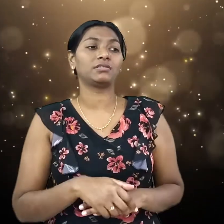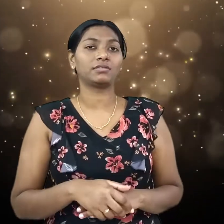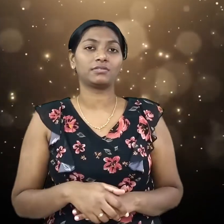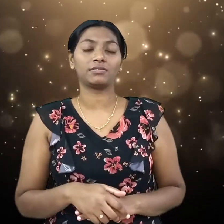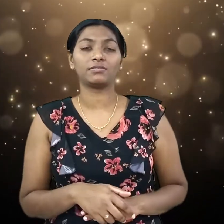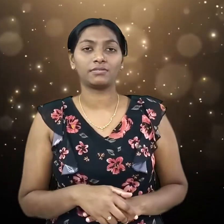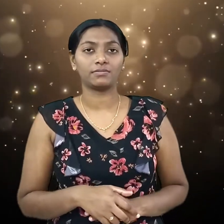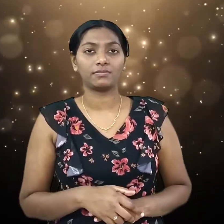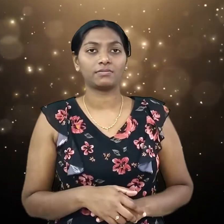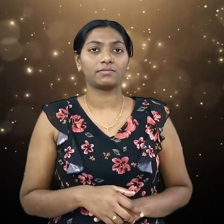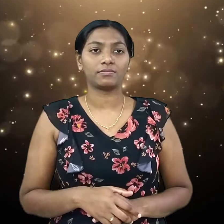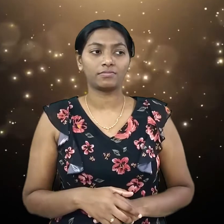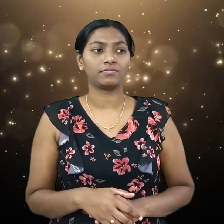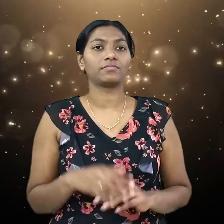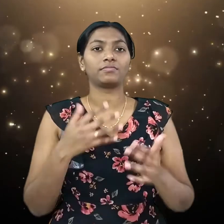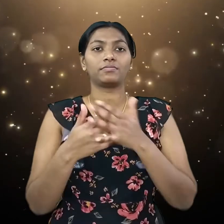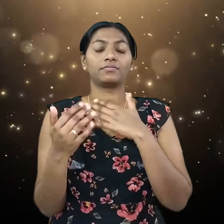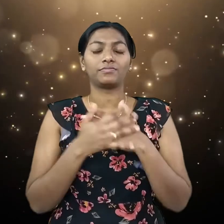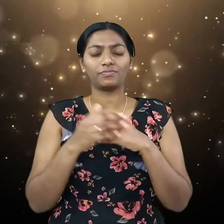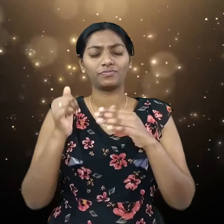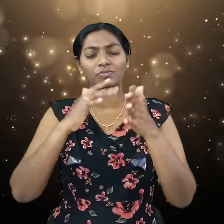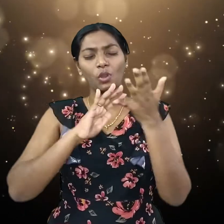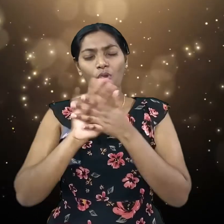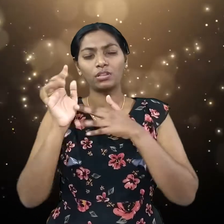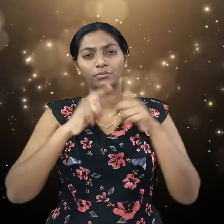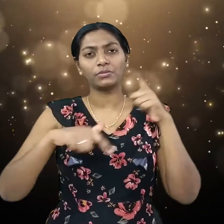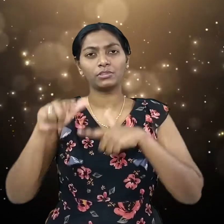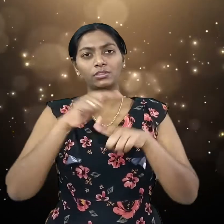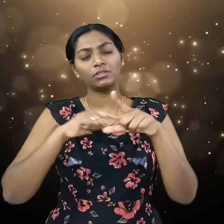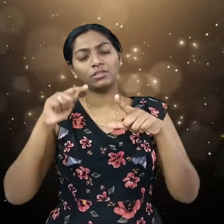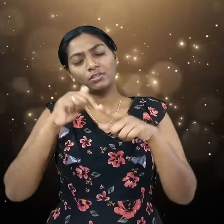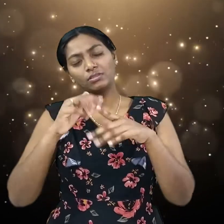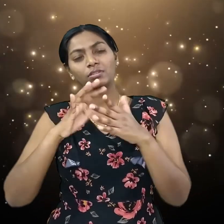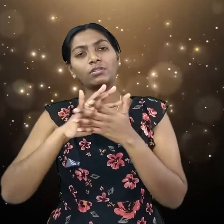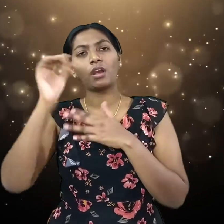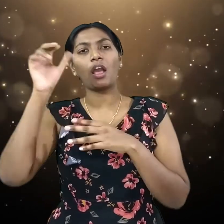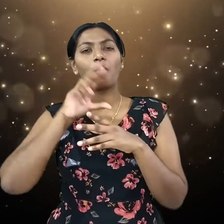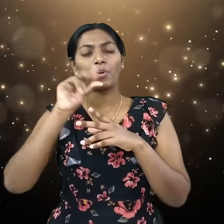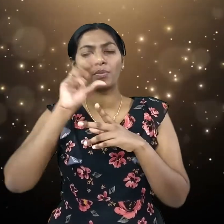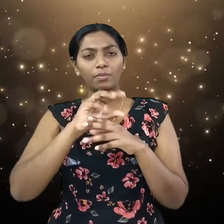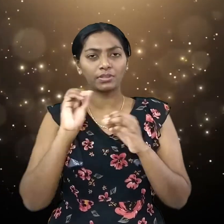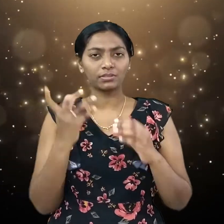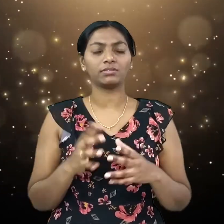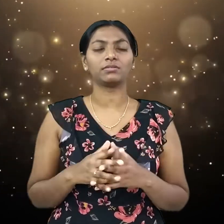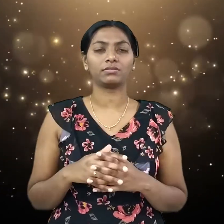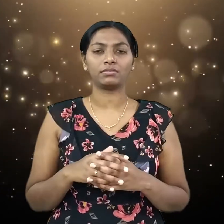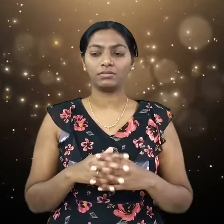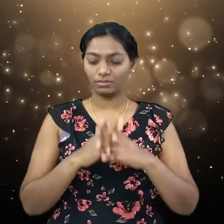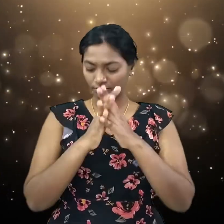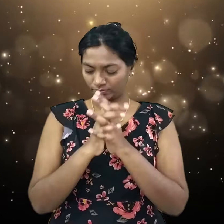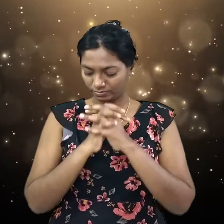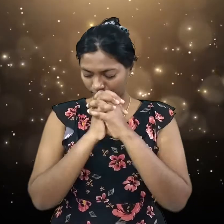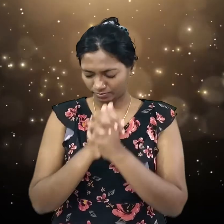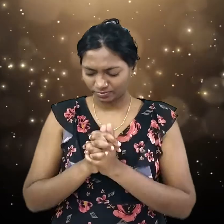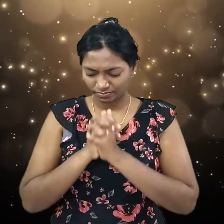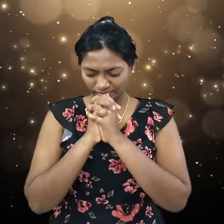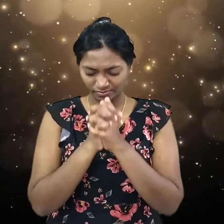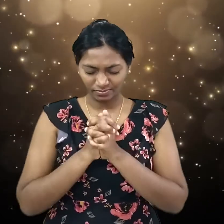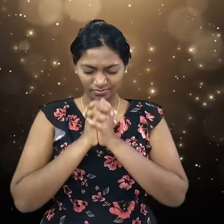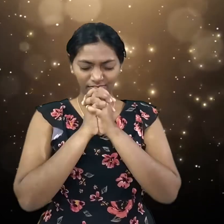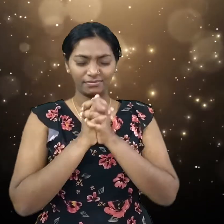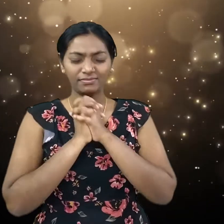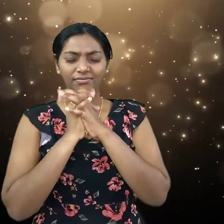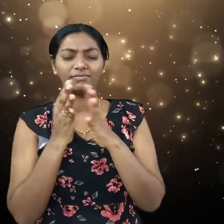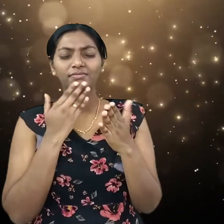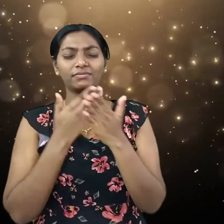आएगा, कलीसिया के द्वारा। उठाइए अपने हाथ, कीजिए अन्य भाषाओं में प्रार्थना। रान साथे ले भरोसा तला बहा, बोली अन्य भाषाओं में बोली।